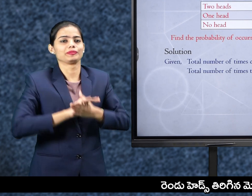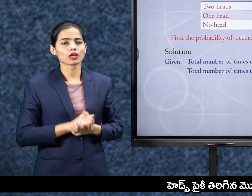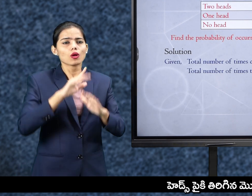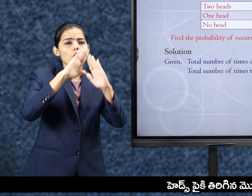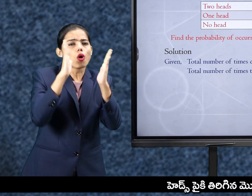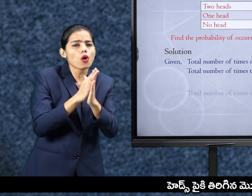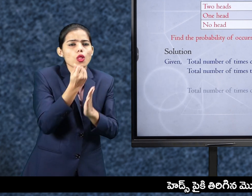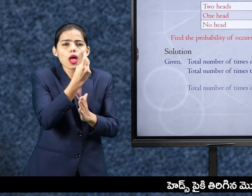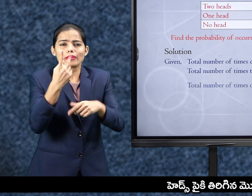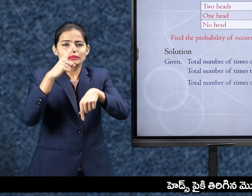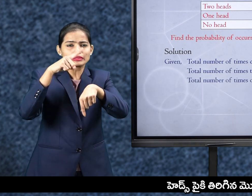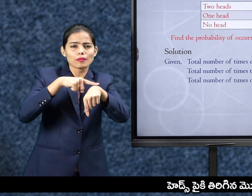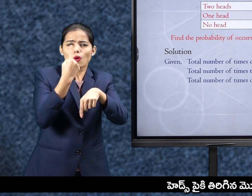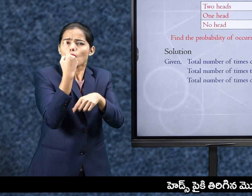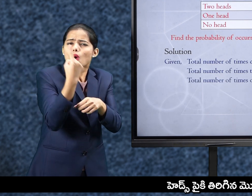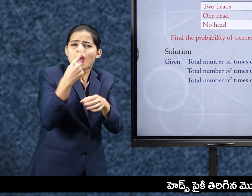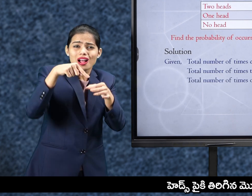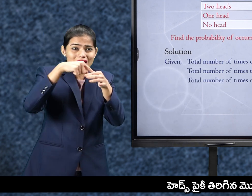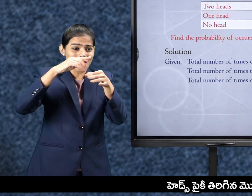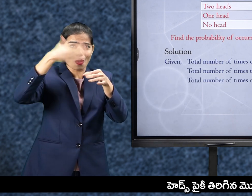ఒక హెడ్స్ పైకి తిరిగిన మొత్తం సంఖ్య 270,